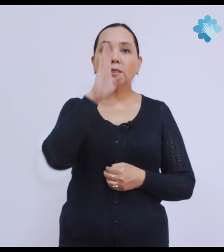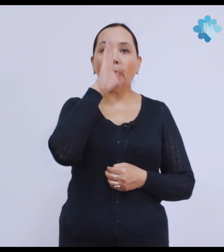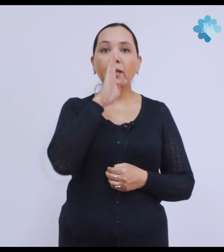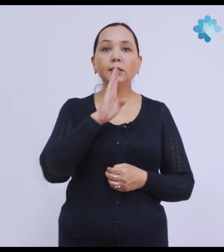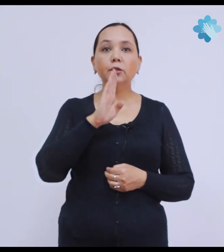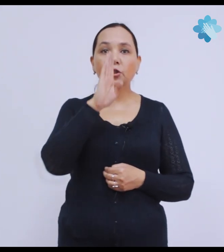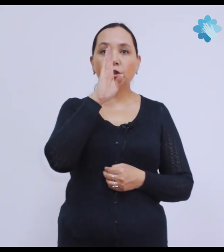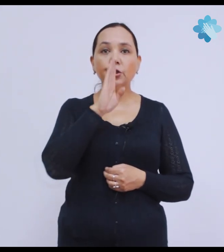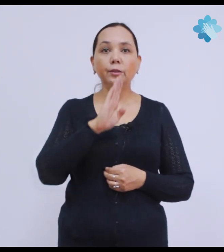слабослышащий